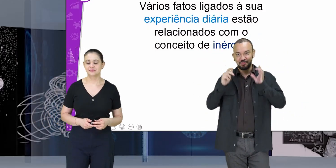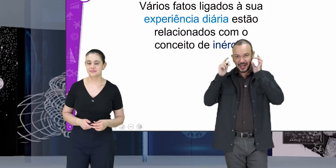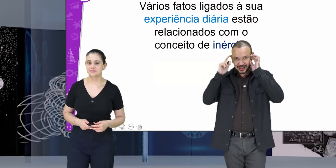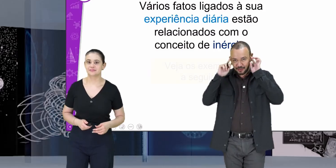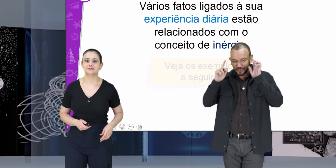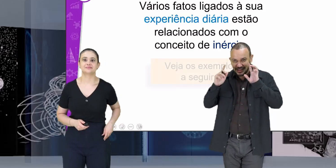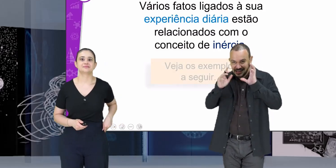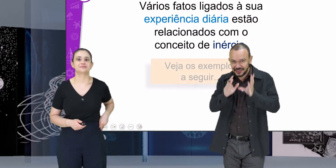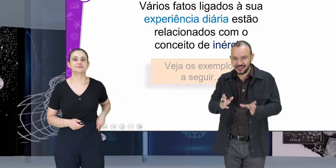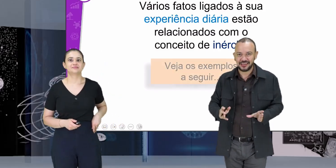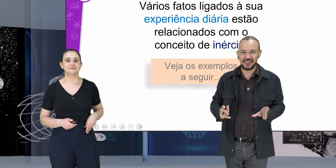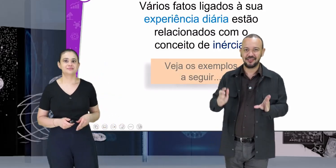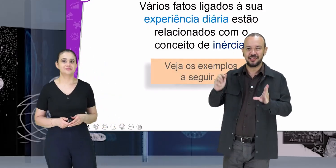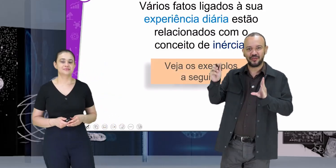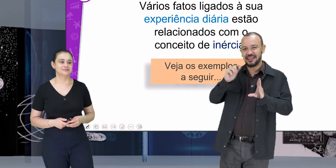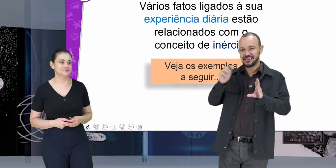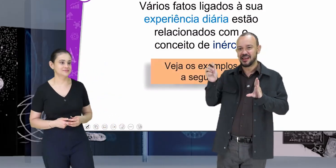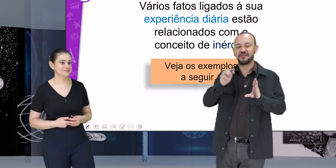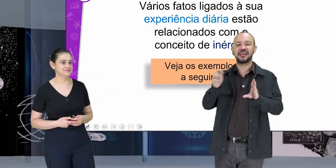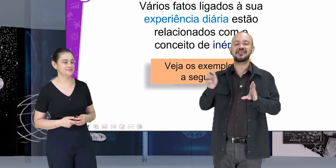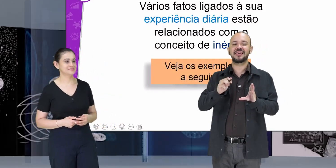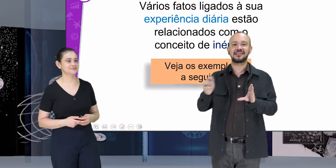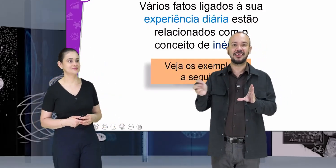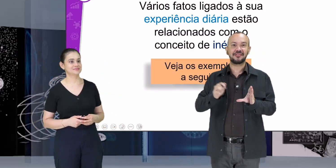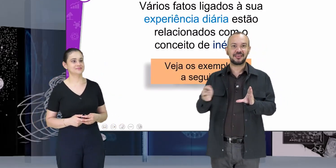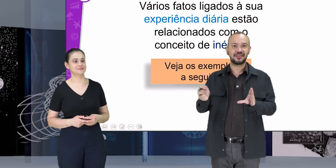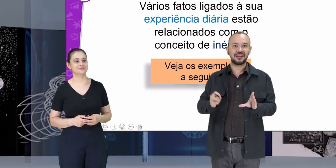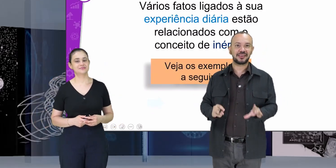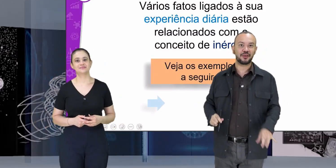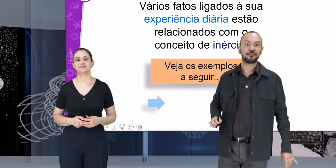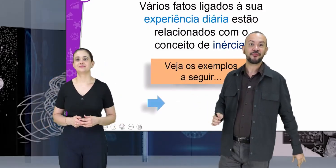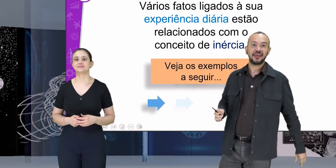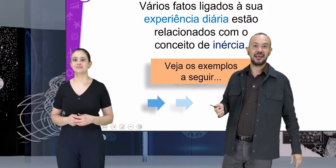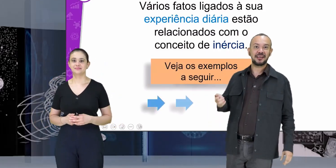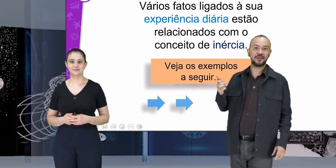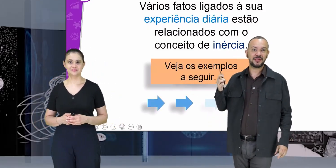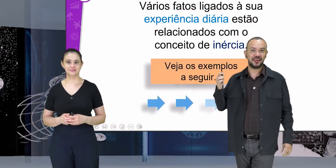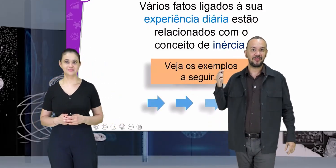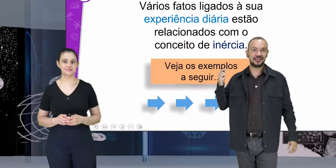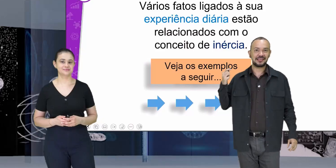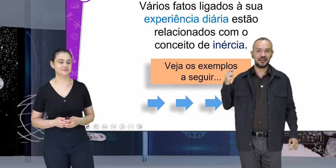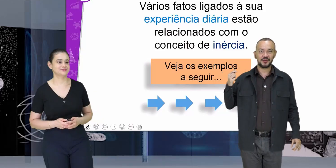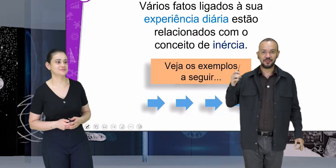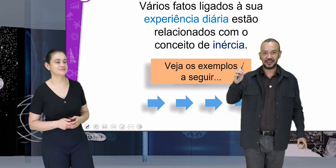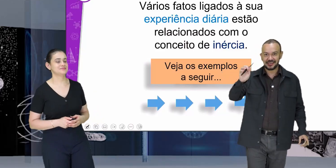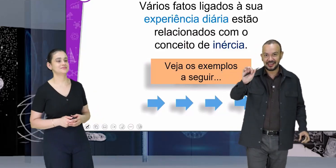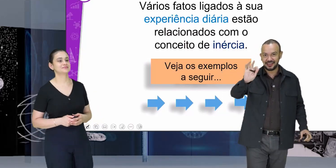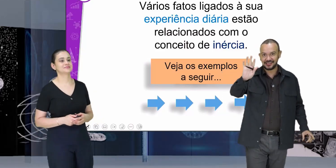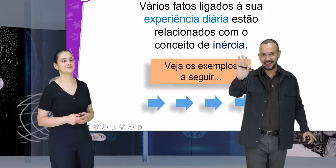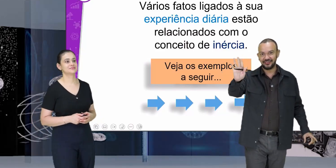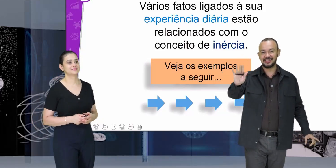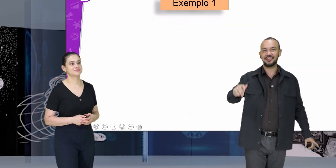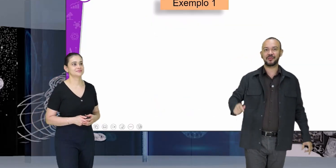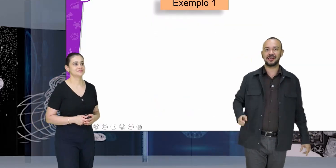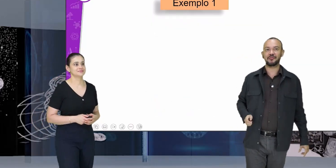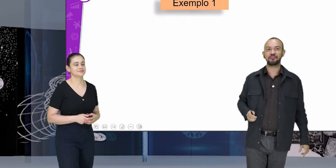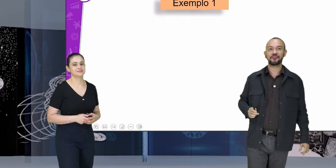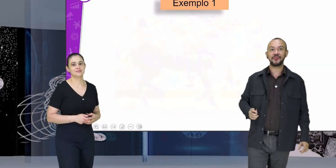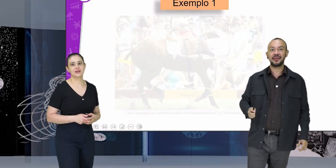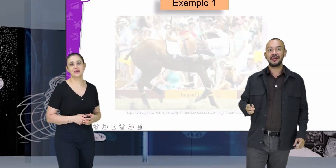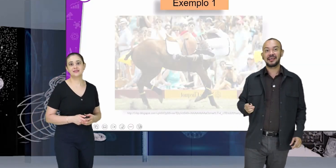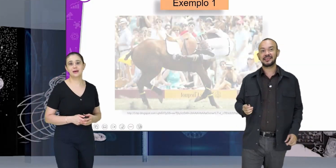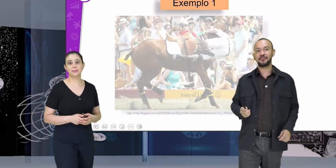você parar para pensar direitinho, tu vai listar vários deles, tá? No seu dia a dia. E aí, vamos ver alguns exemplos para te acender essa luz, né? Bora